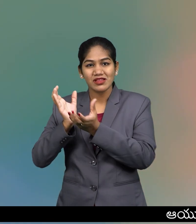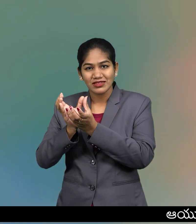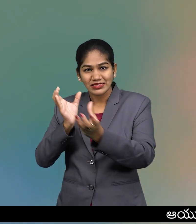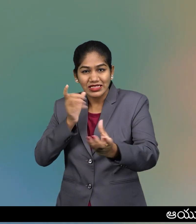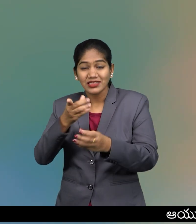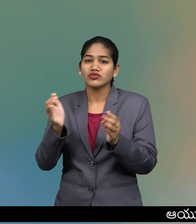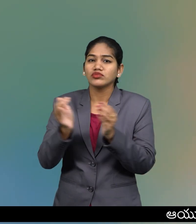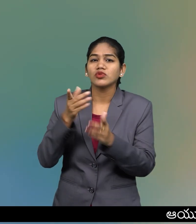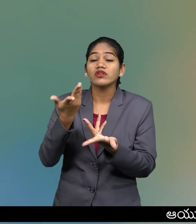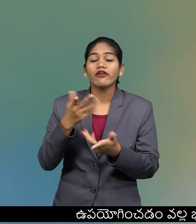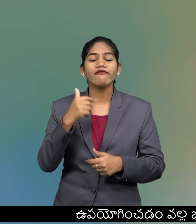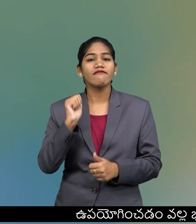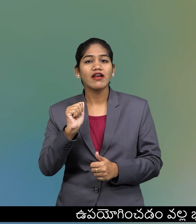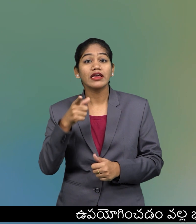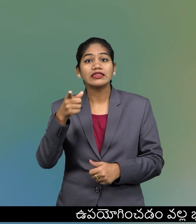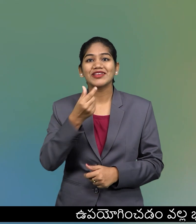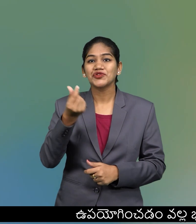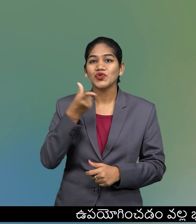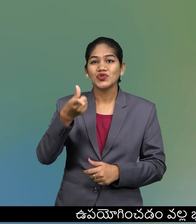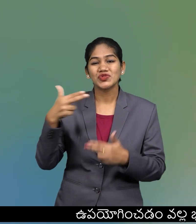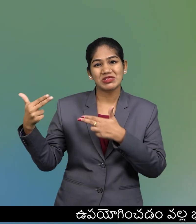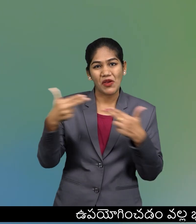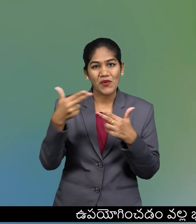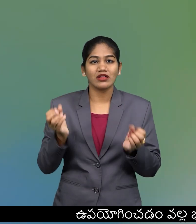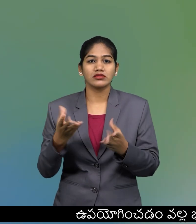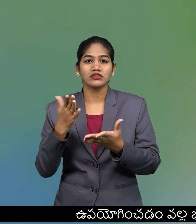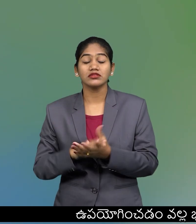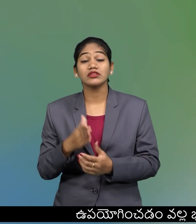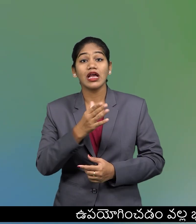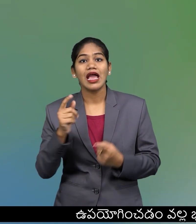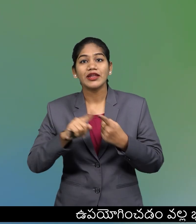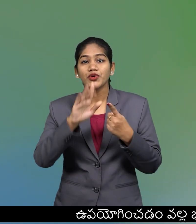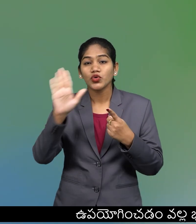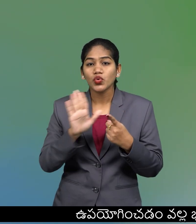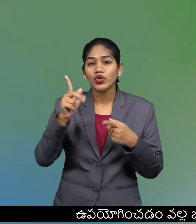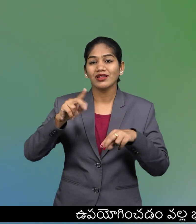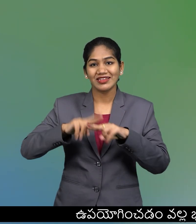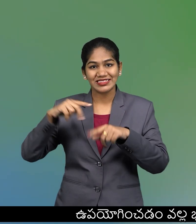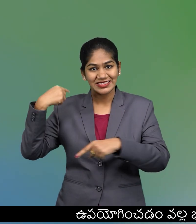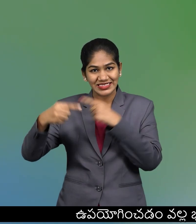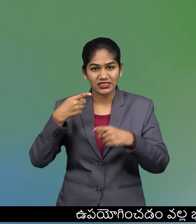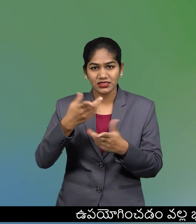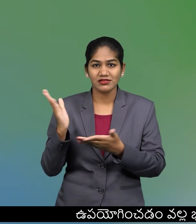ఆయుధాల ఉత్పత్తికి ఉపయోగించడం వల్ల భారతదేశం కొరతను ఎదుర్కొంది.